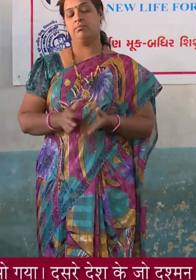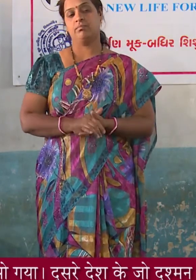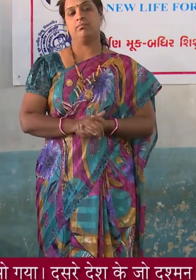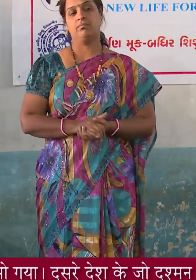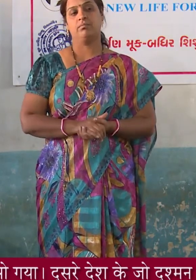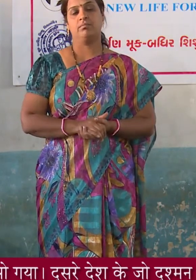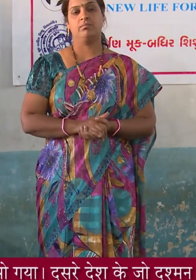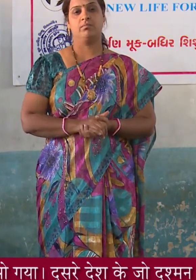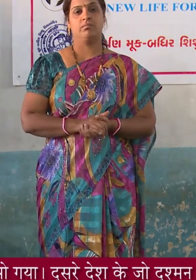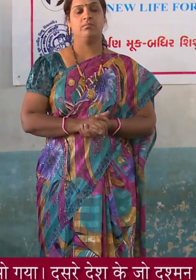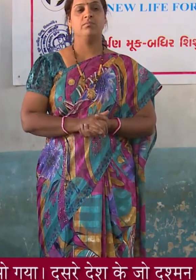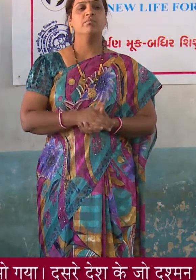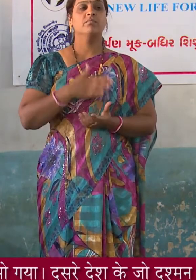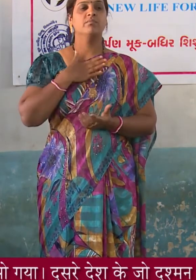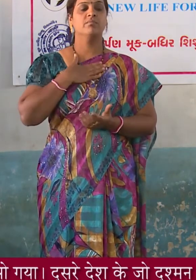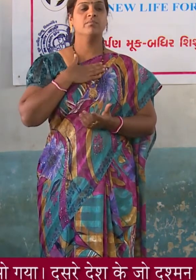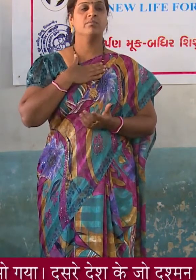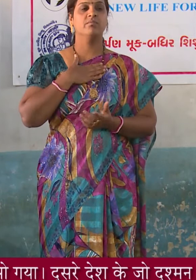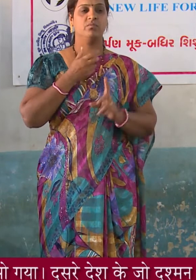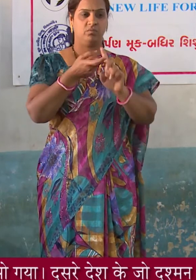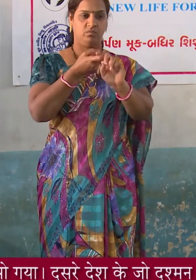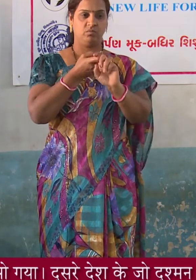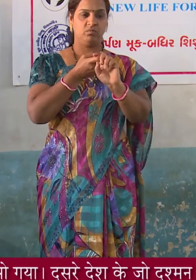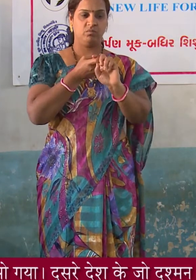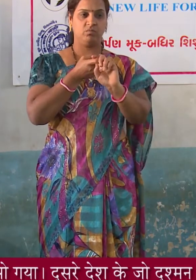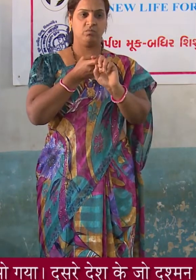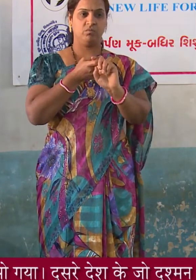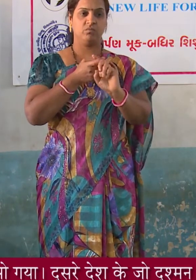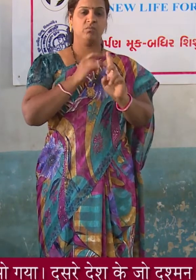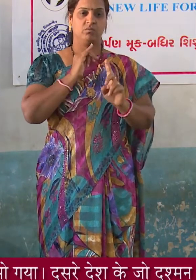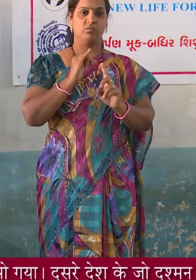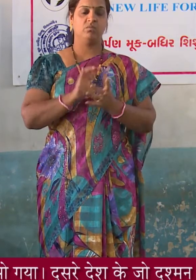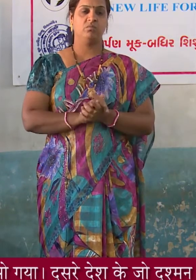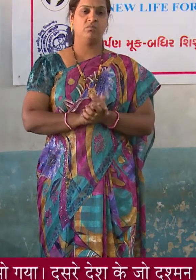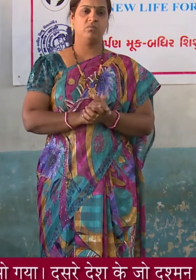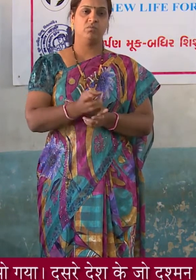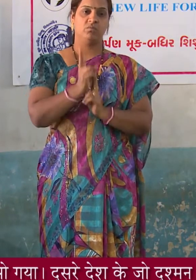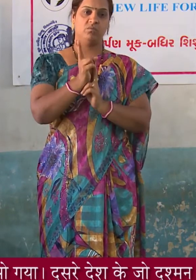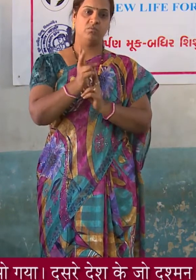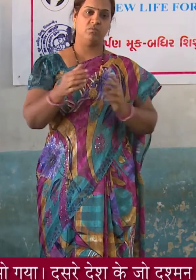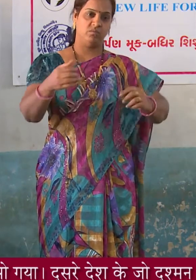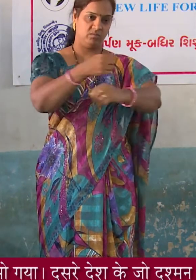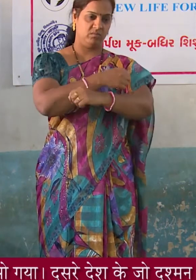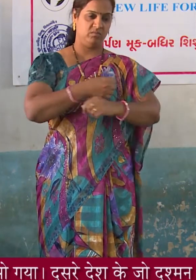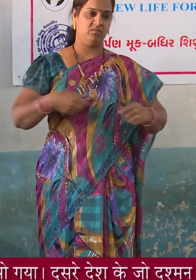दूसरे देश के जो दुश्मन थे, दूसरे देश के सैनिकों ने आकर के उसको बंदी बना लिया।